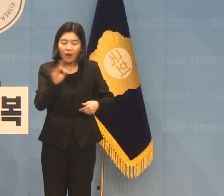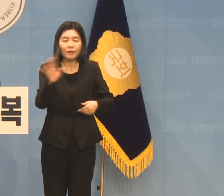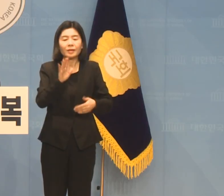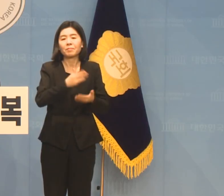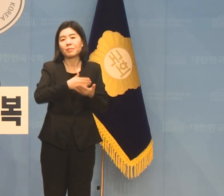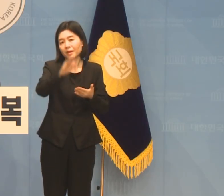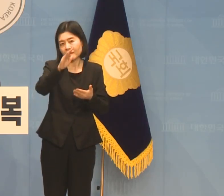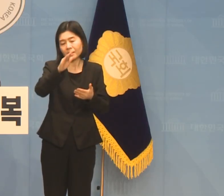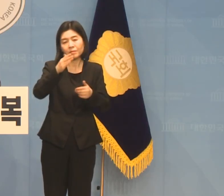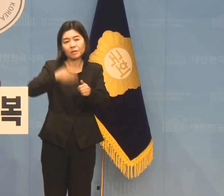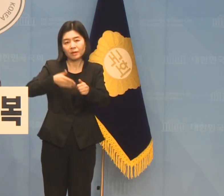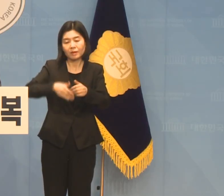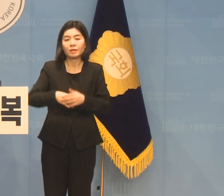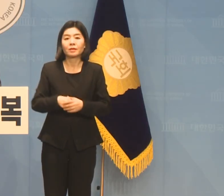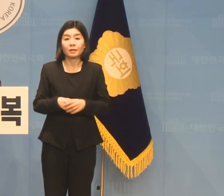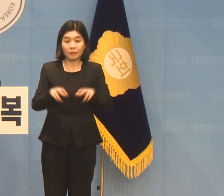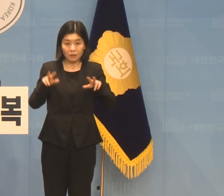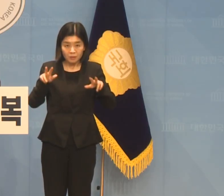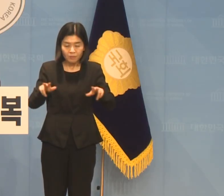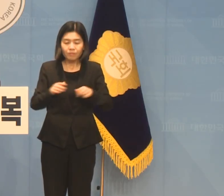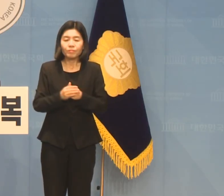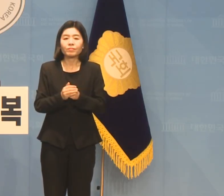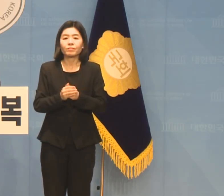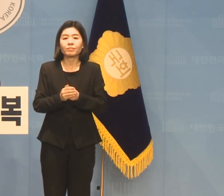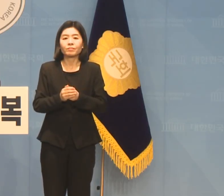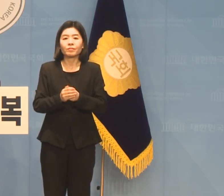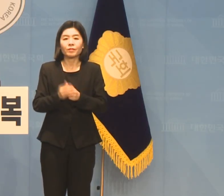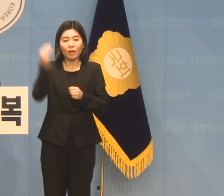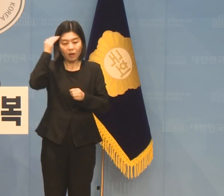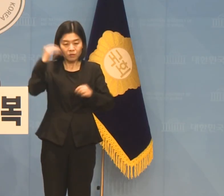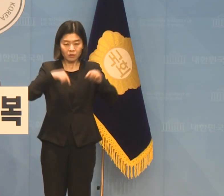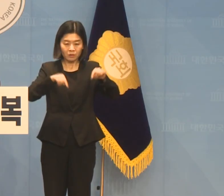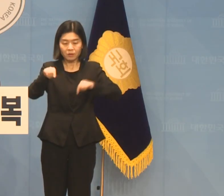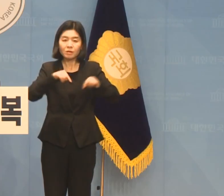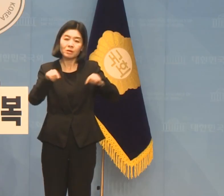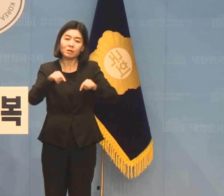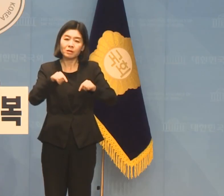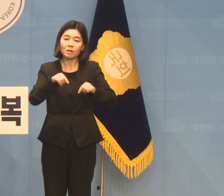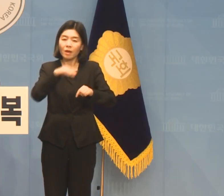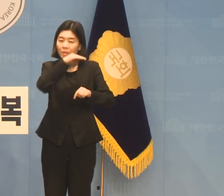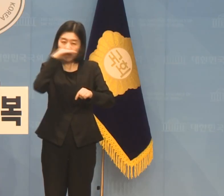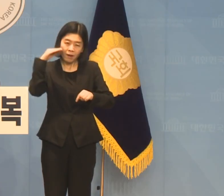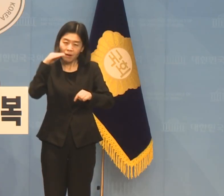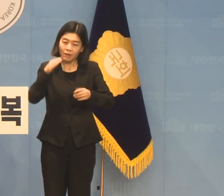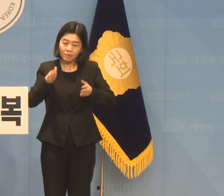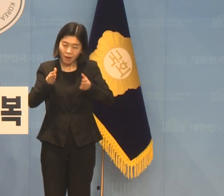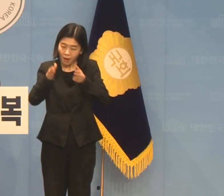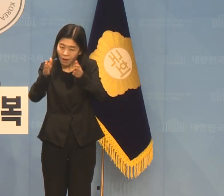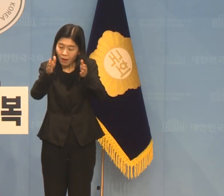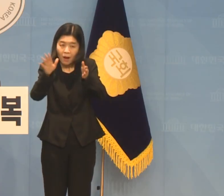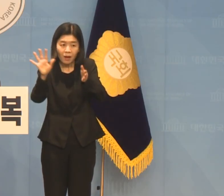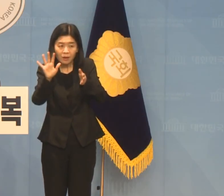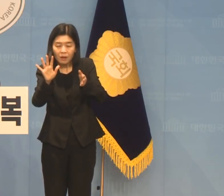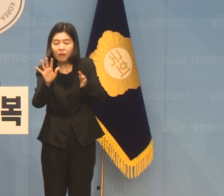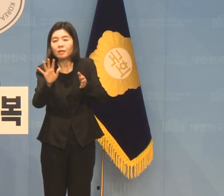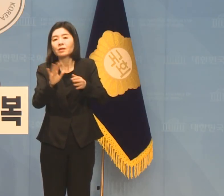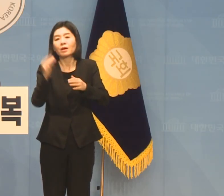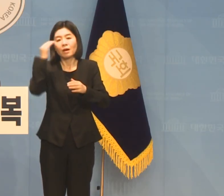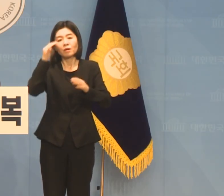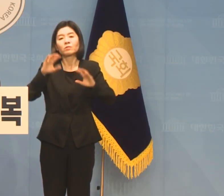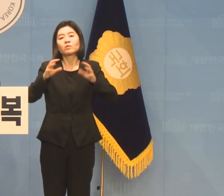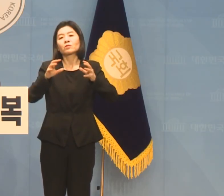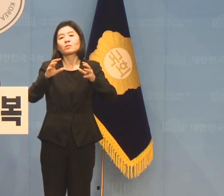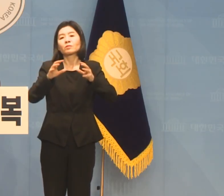합니다. 지금이라도 우리 정치가 정도로 돌아가지 못한다면 대한민국은 다시